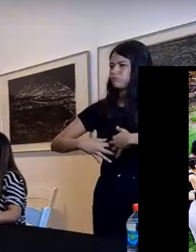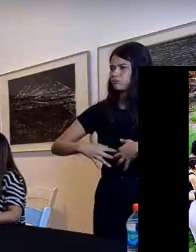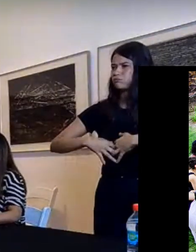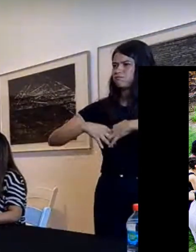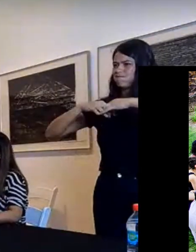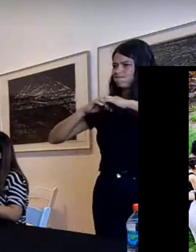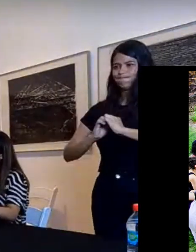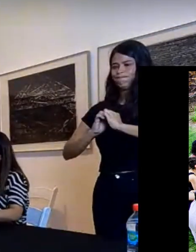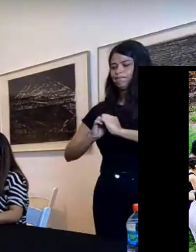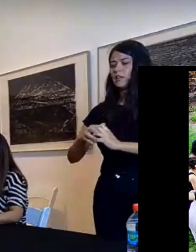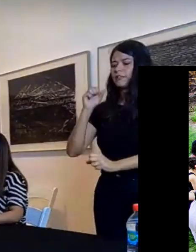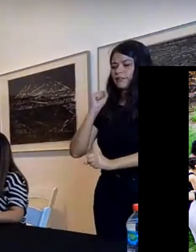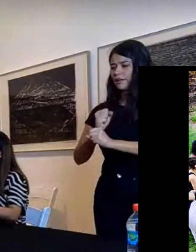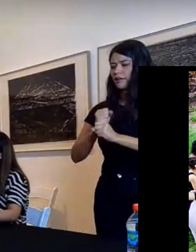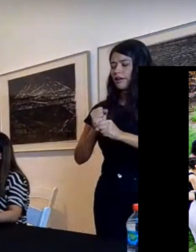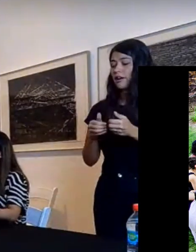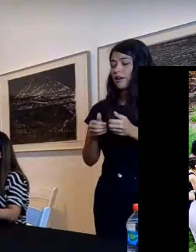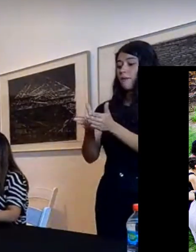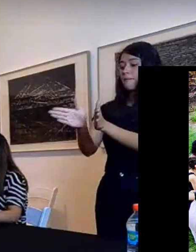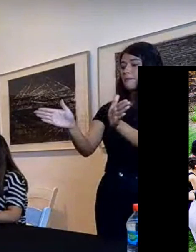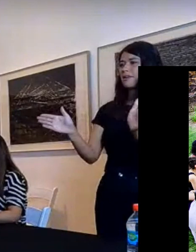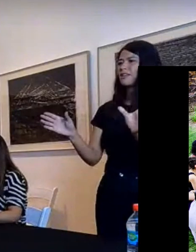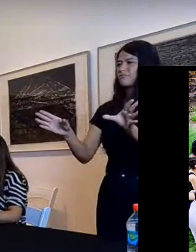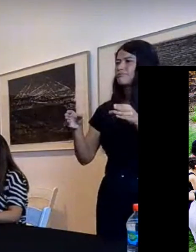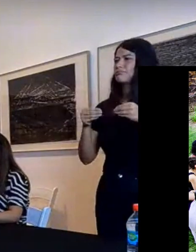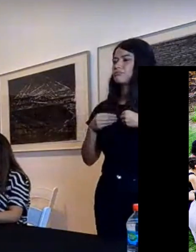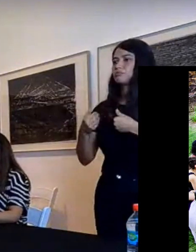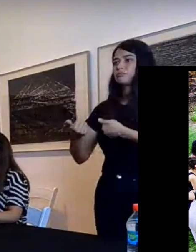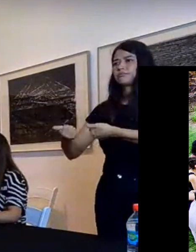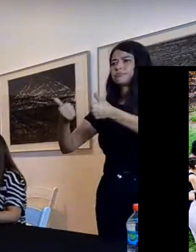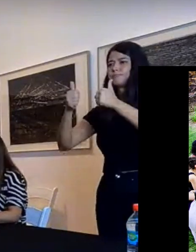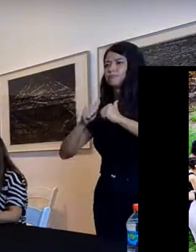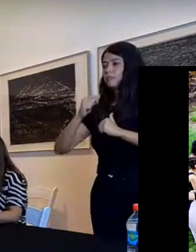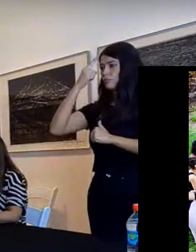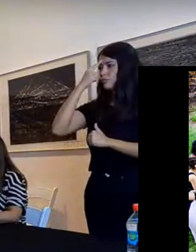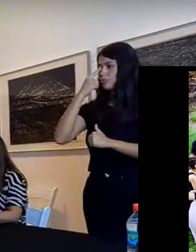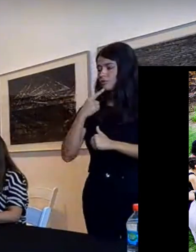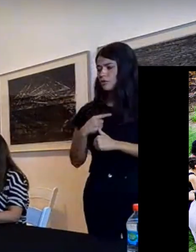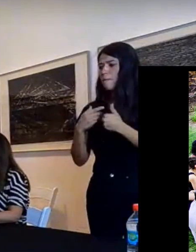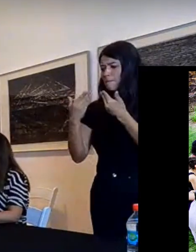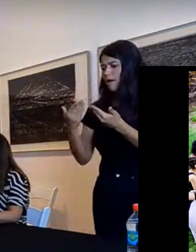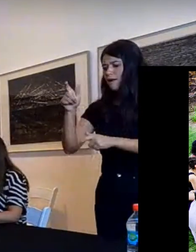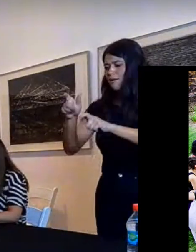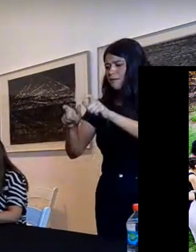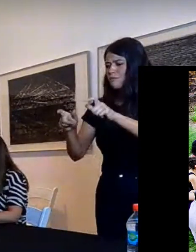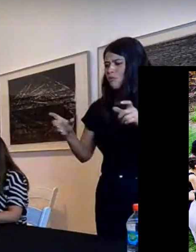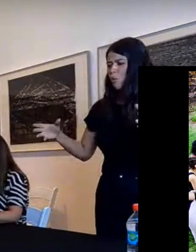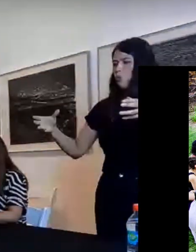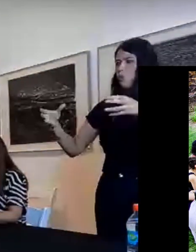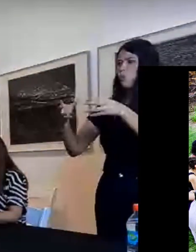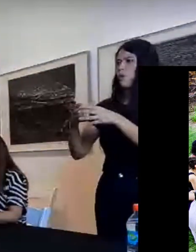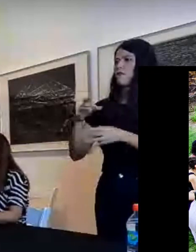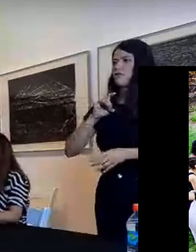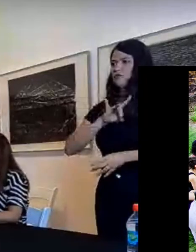seguir trabajando y ampliar y poder asumir este desafío de un museo para el pueblo de Chile. Un pueblo que